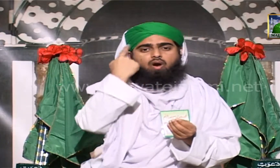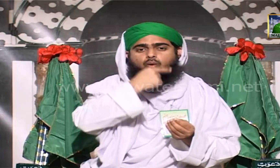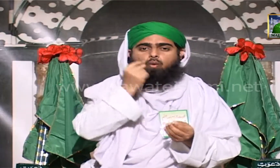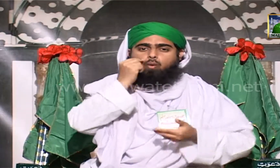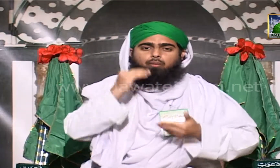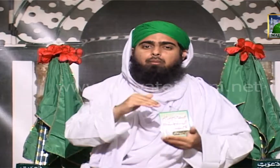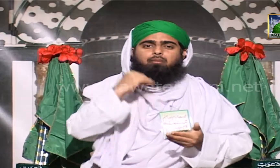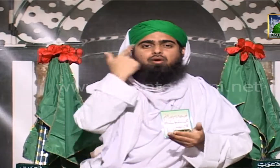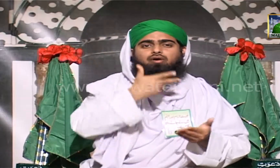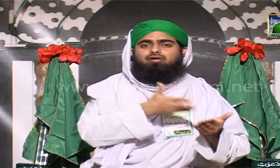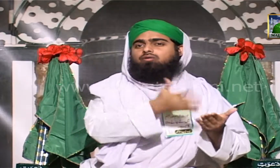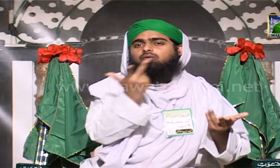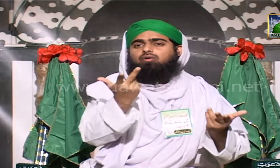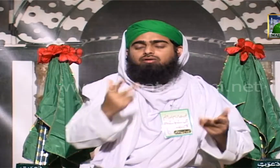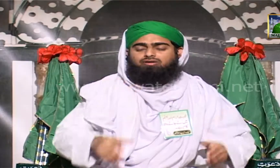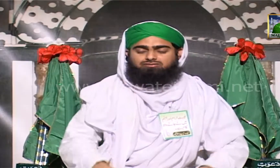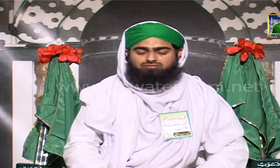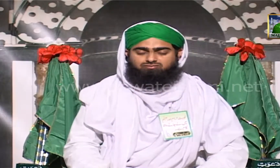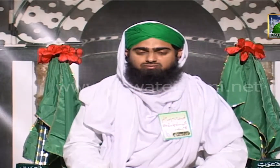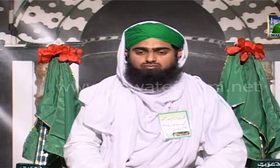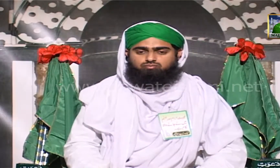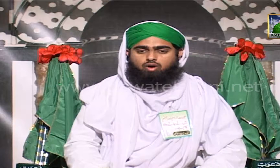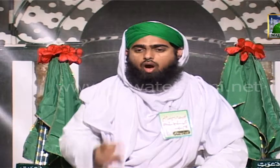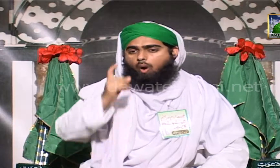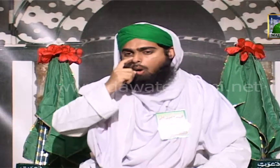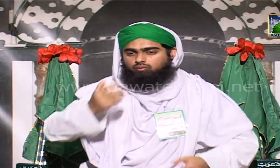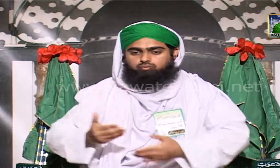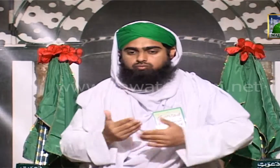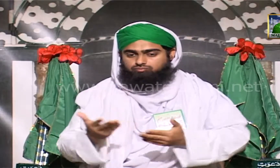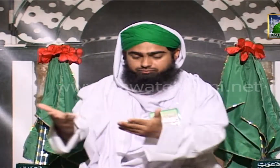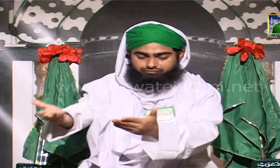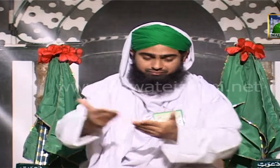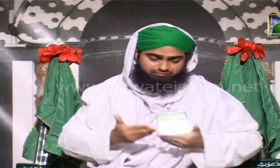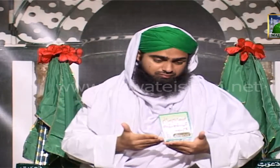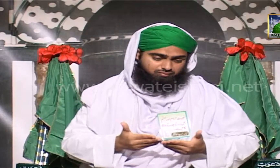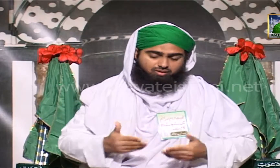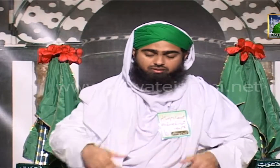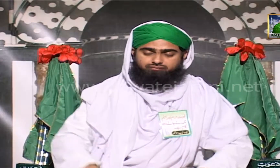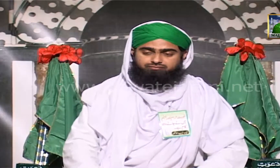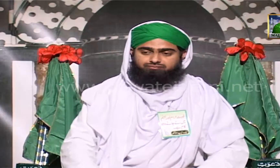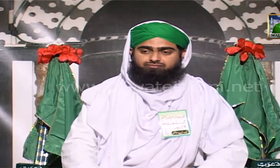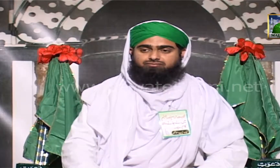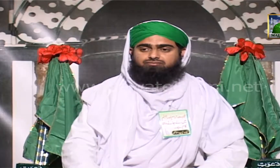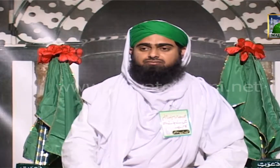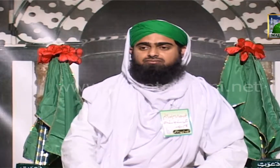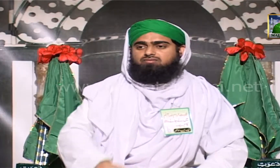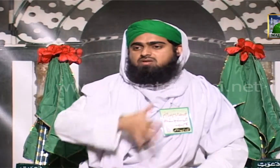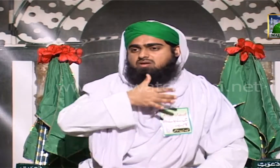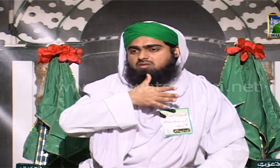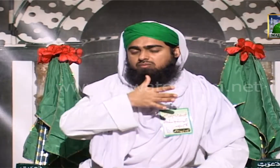ہے. آخر کار وہ بچہ پیش کیا گیا, عورت بھی پیش ہوئی. تو آپ